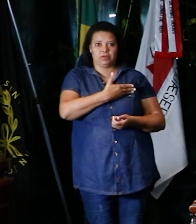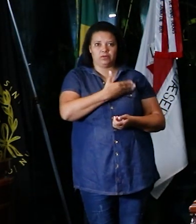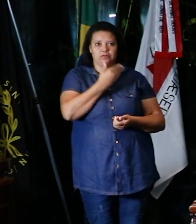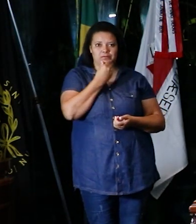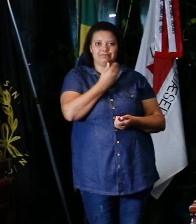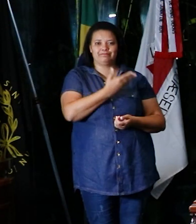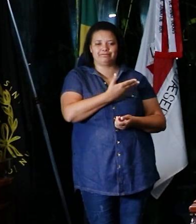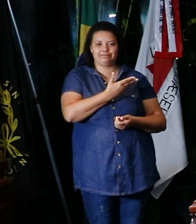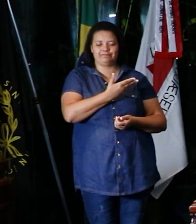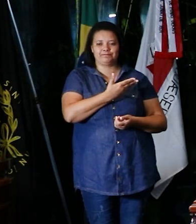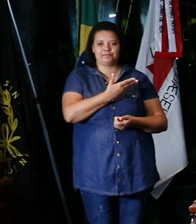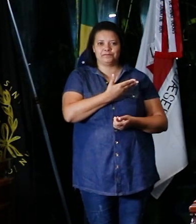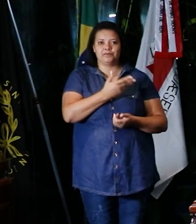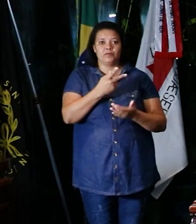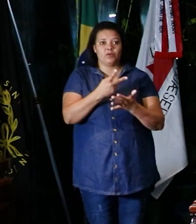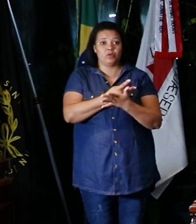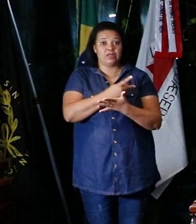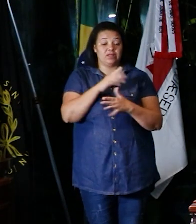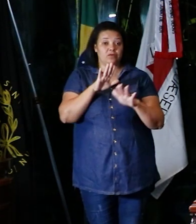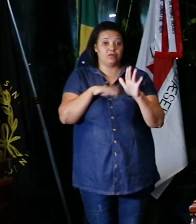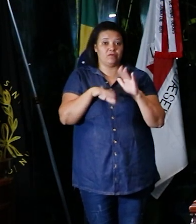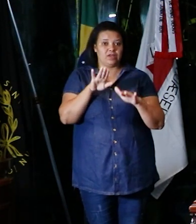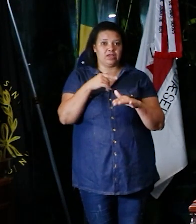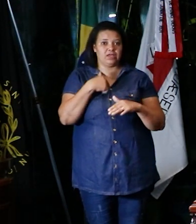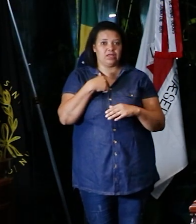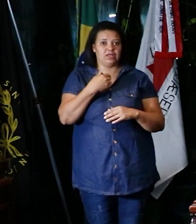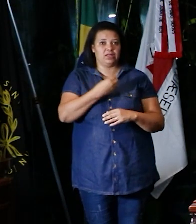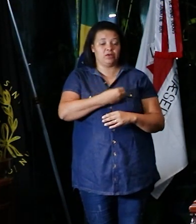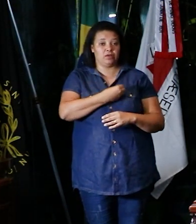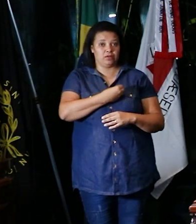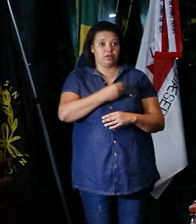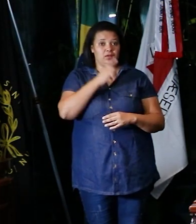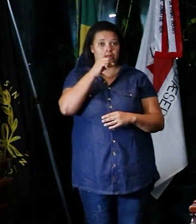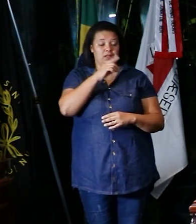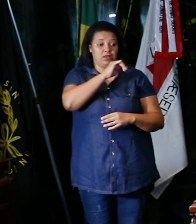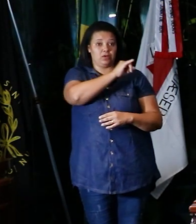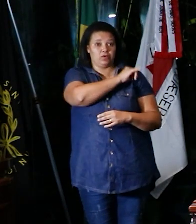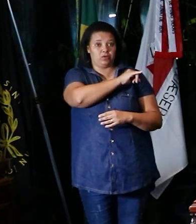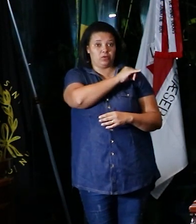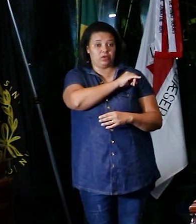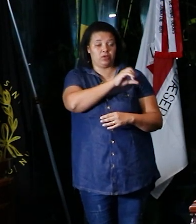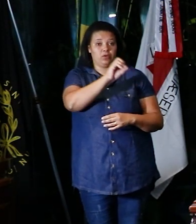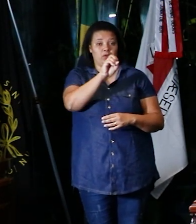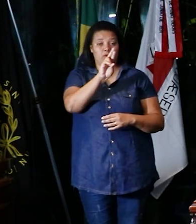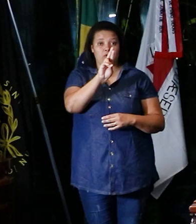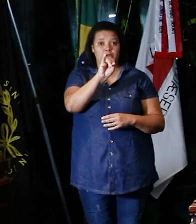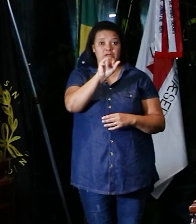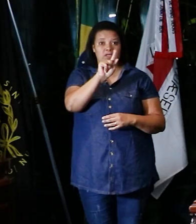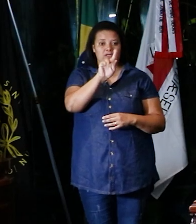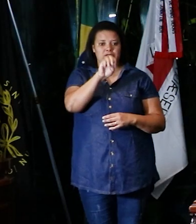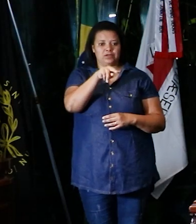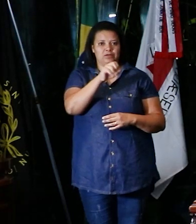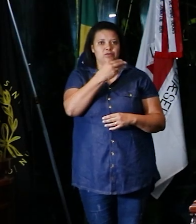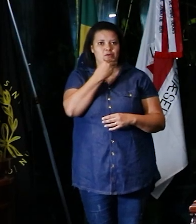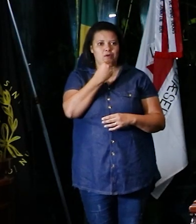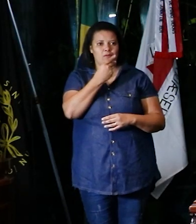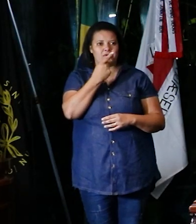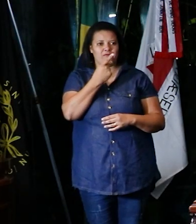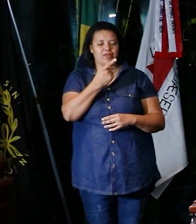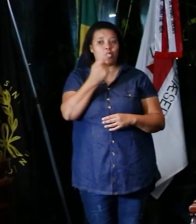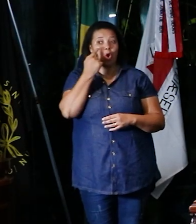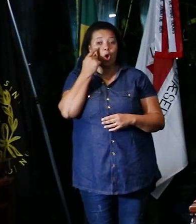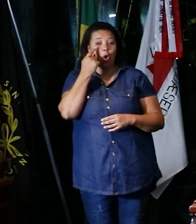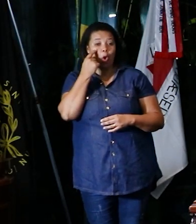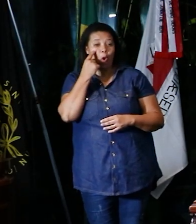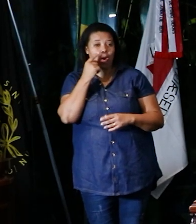E já aconteceu de eu estar com Orígenes lá no Rio, e Orígenes falar com ele, olha, está